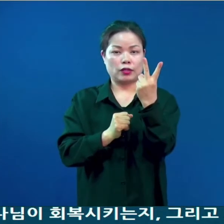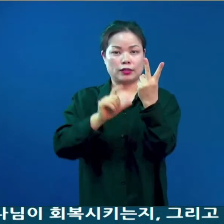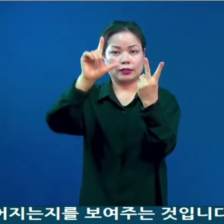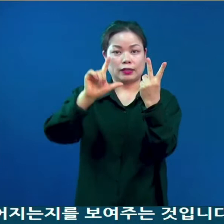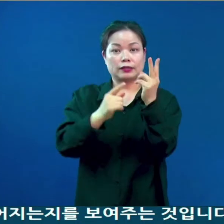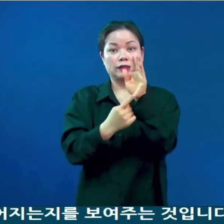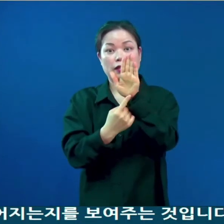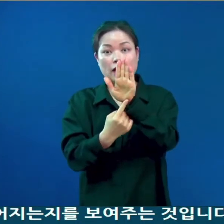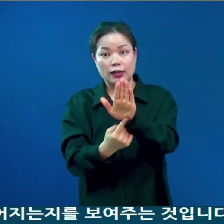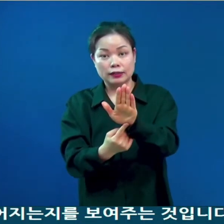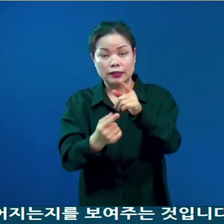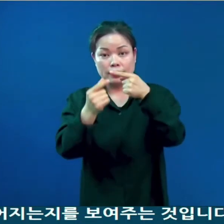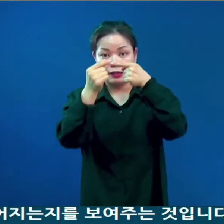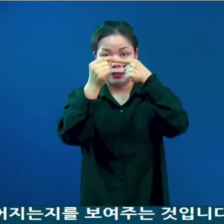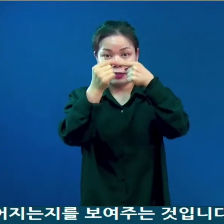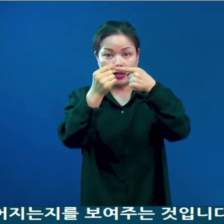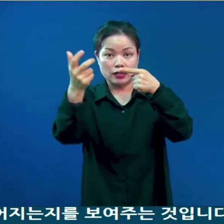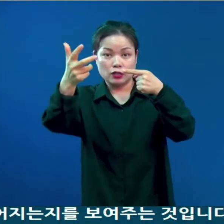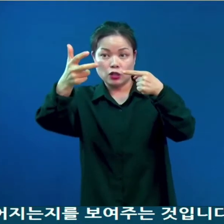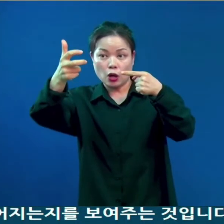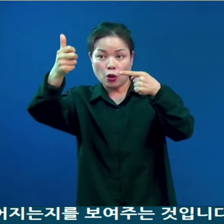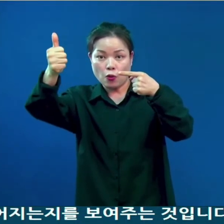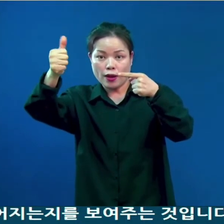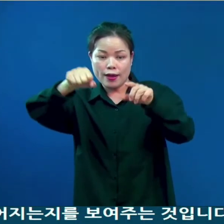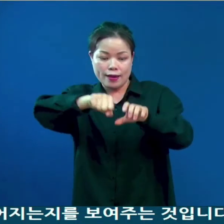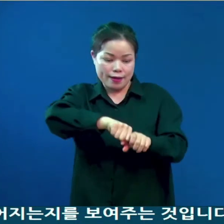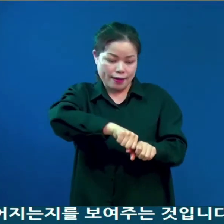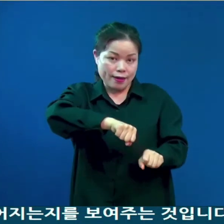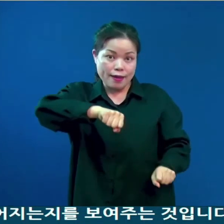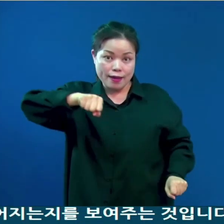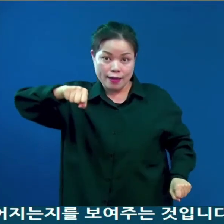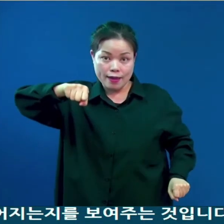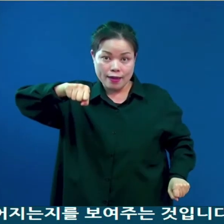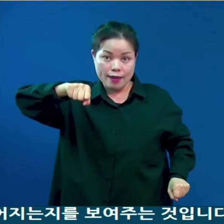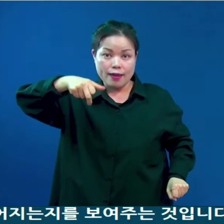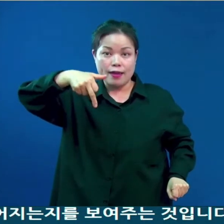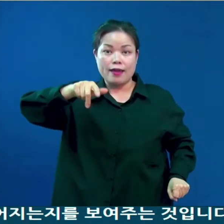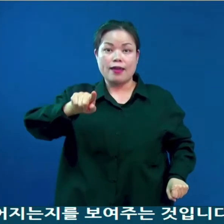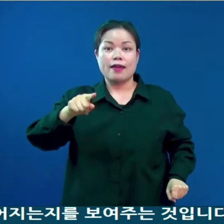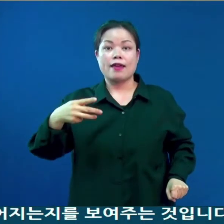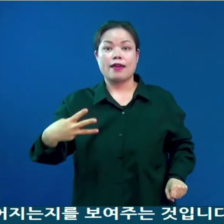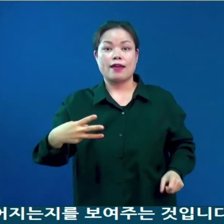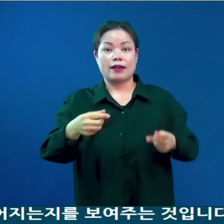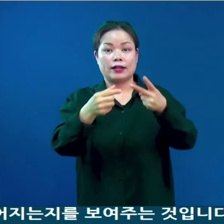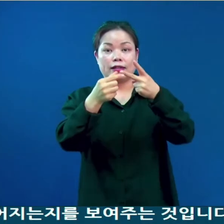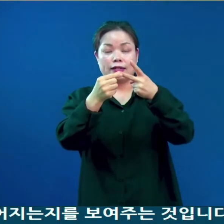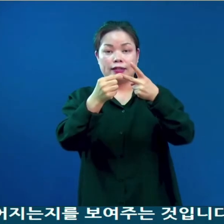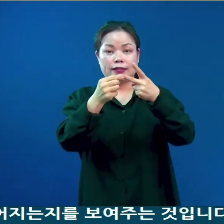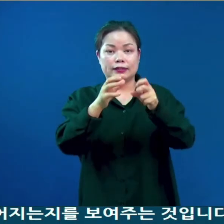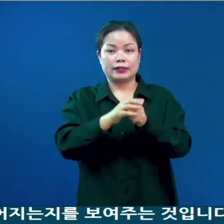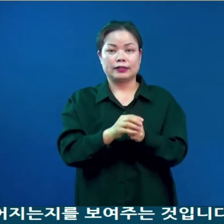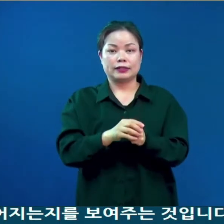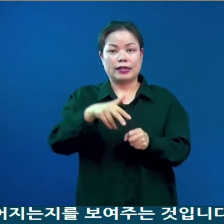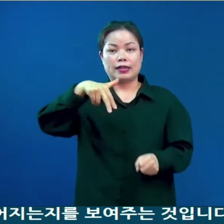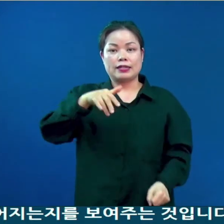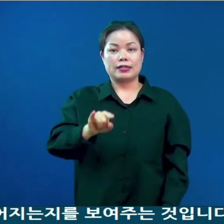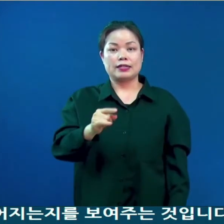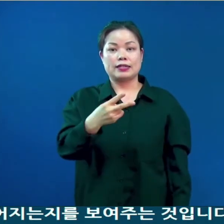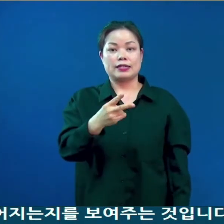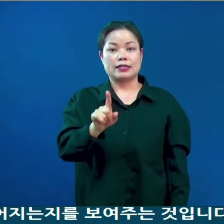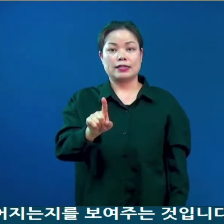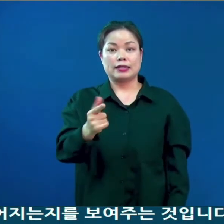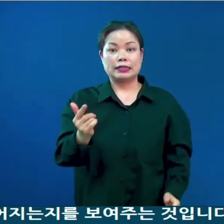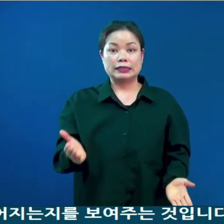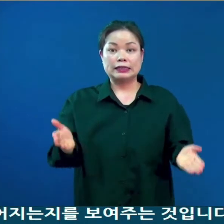상징이 나옵니다. 하나는 여호와의 칼이고 다른 하나는 바로 제단입니다.